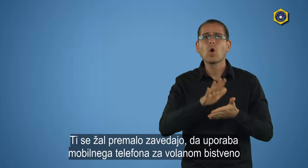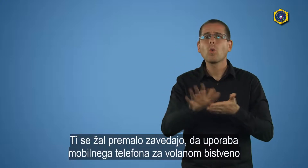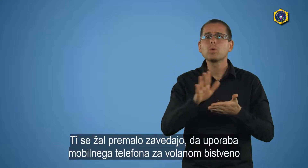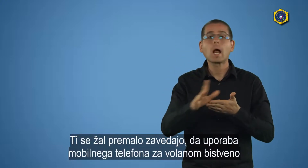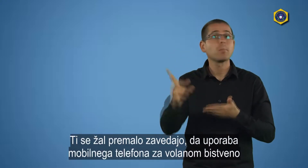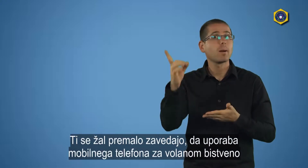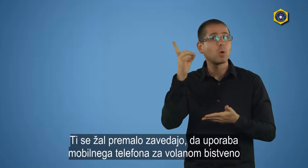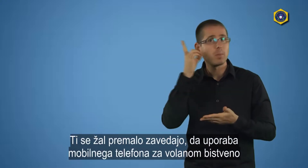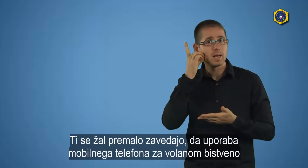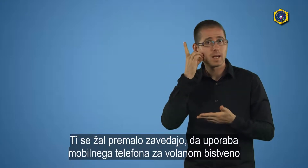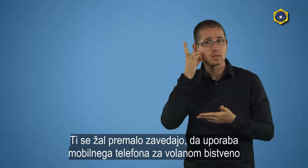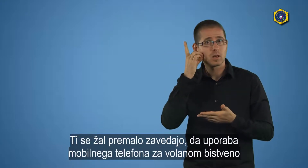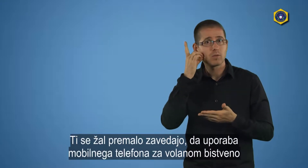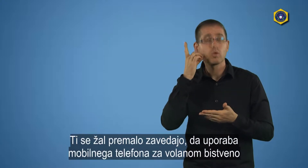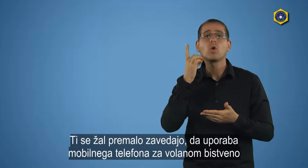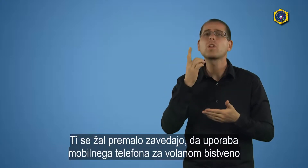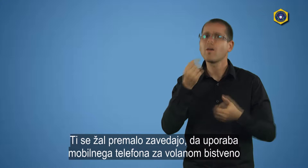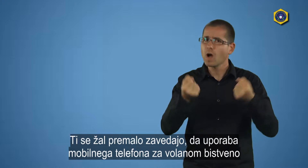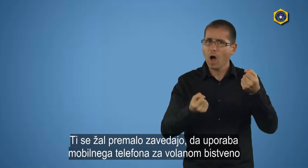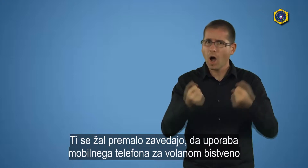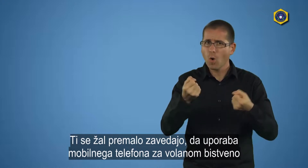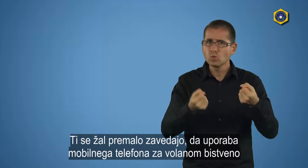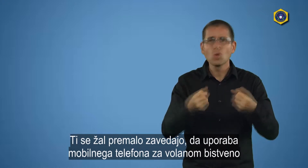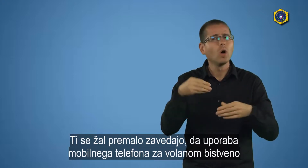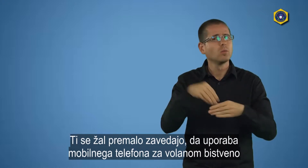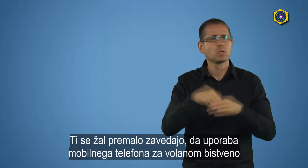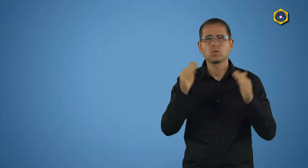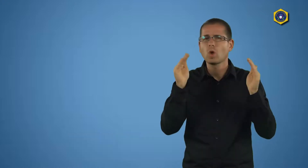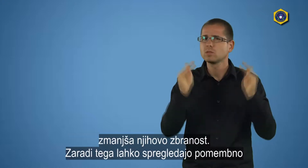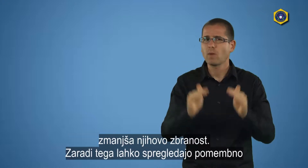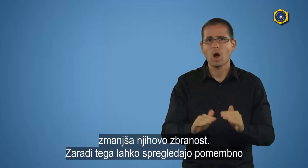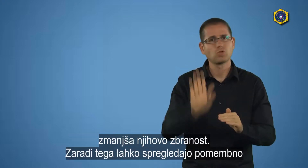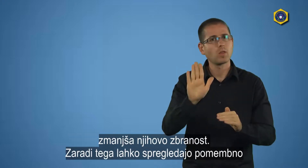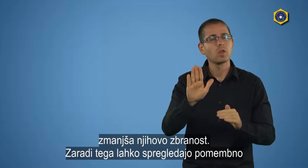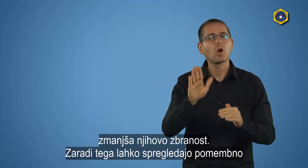uporaba mobilnega telefona za volanom bistveno zmanjša njihovo zbranost.